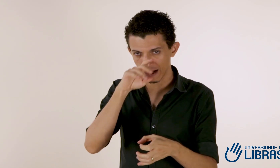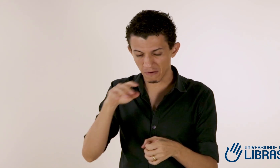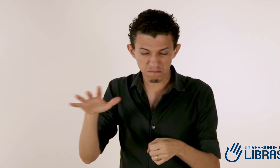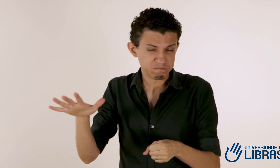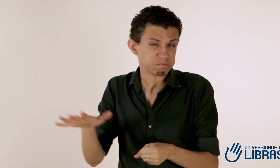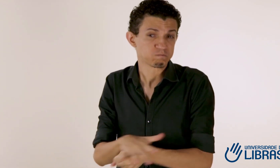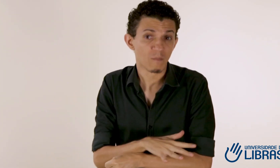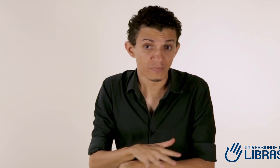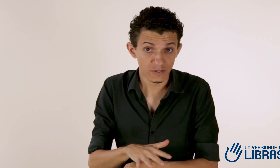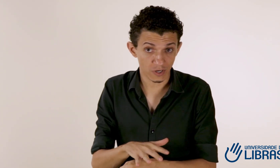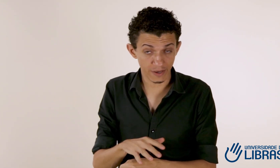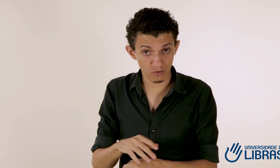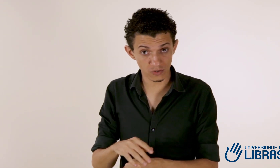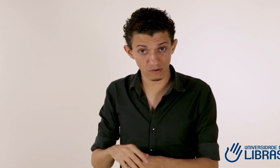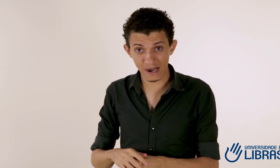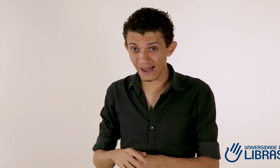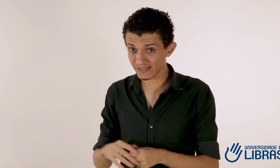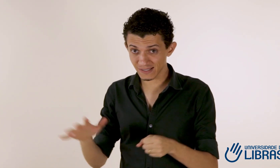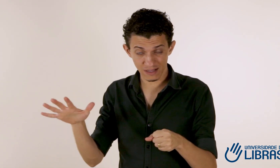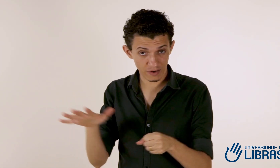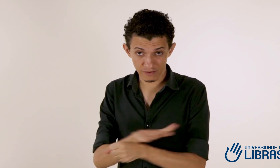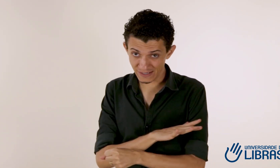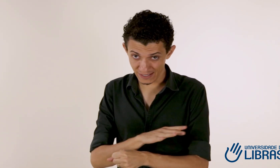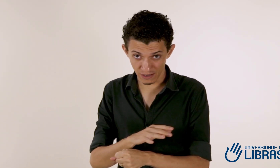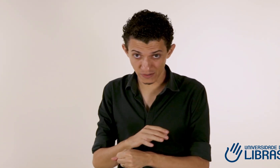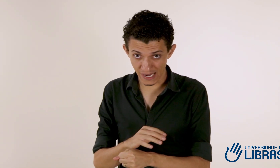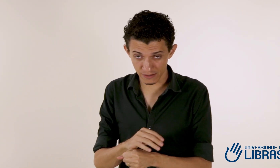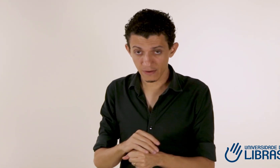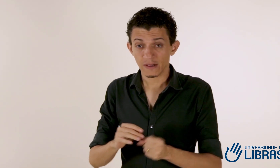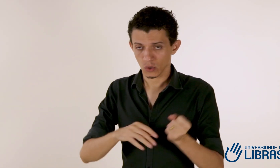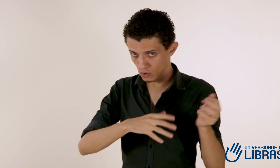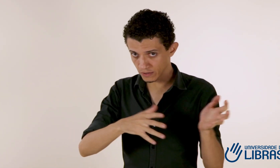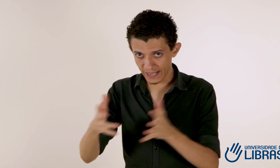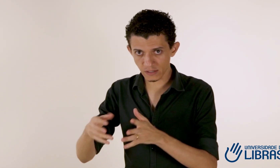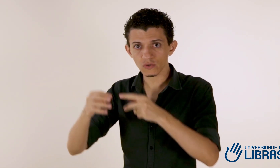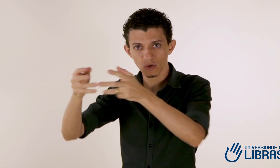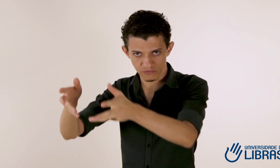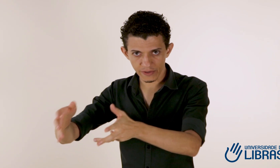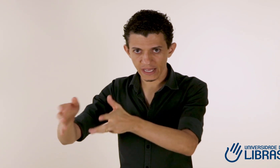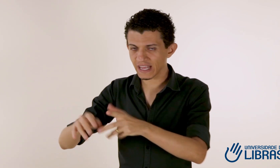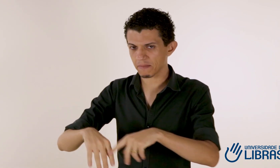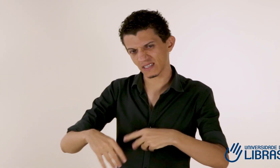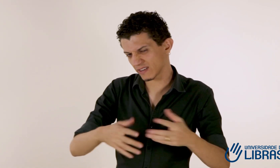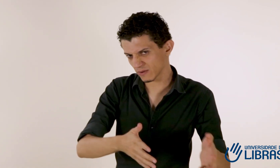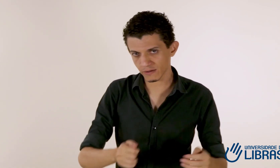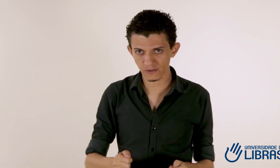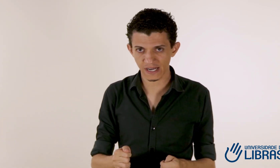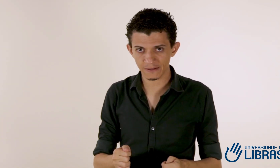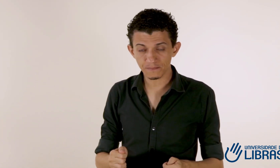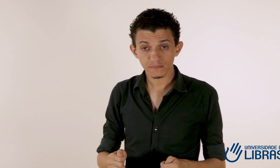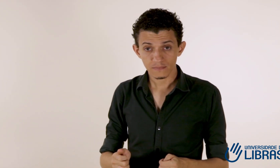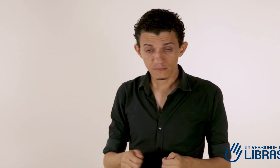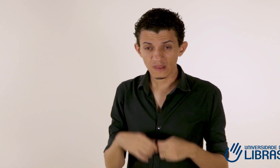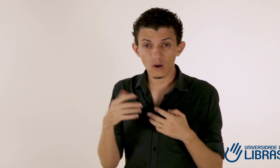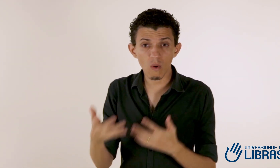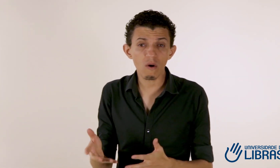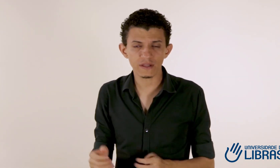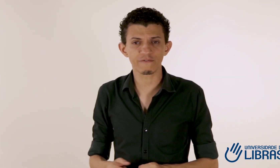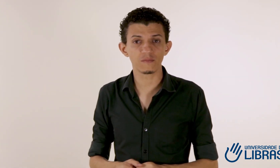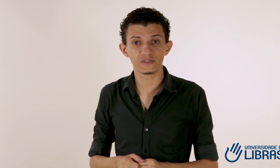d'água. Só que em alguns lugares esse sinal aqui não vai ser tão usado. No contexto os surdos vão entender, mas às vezes não é tão usado. Qual outra forma de dizer